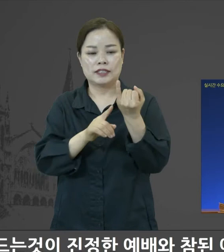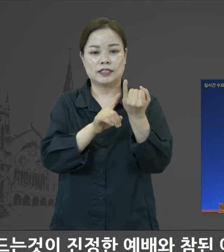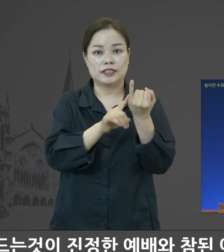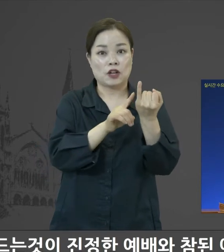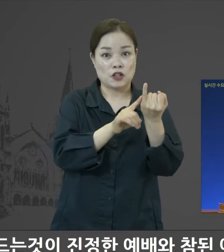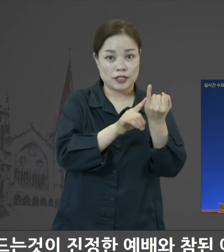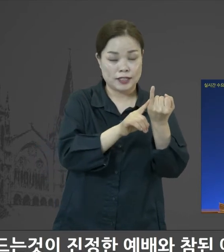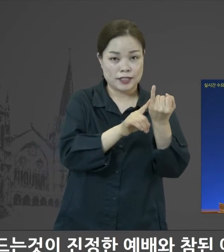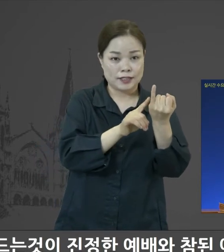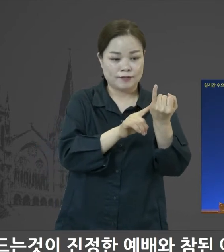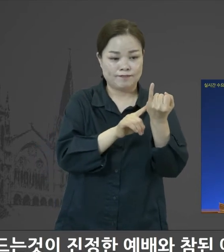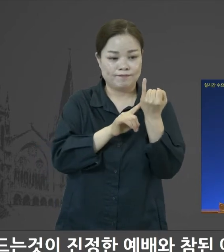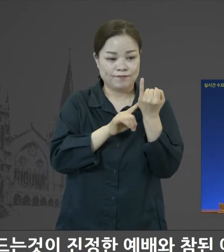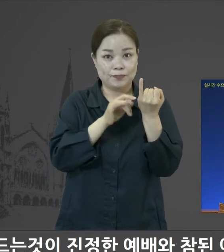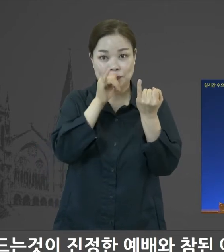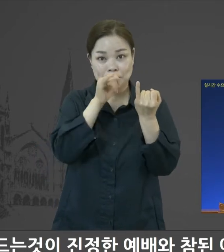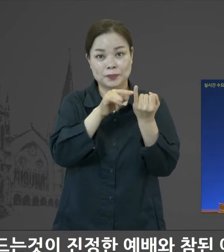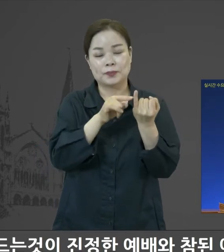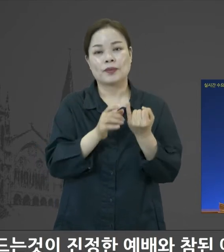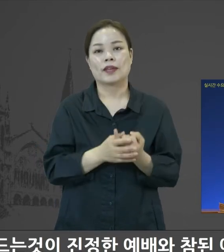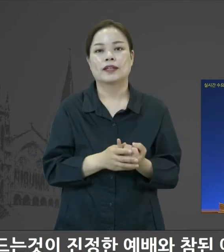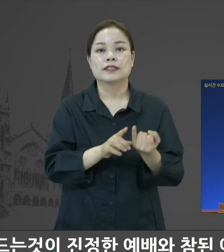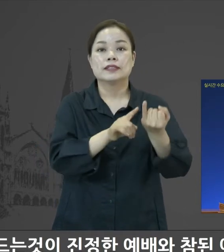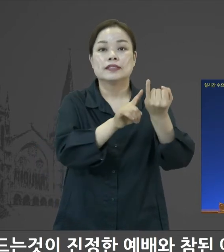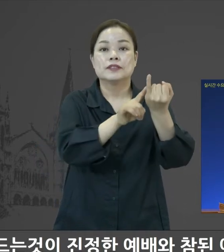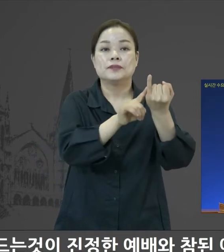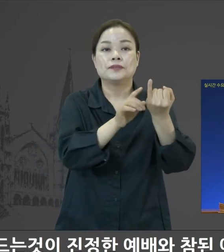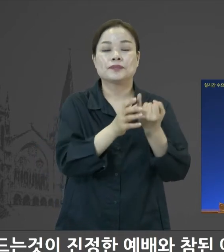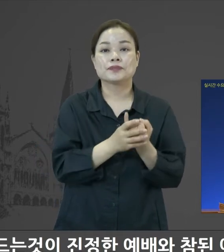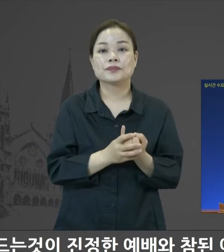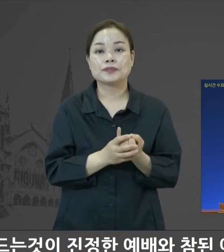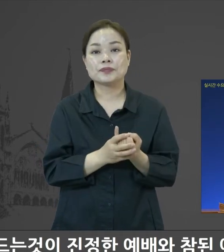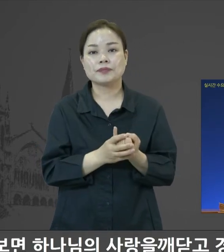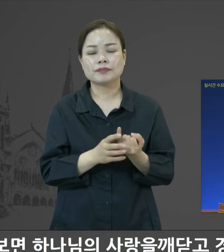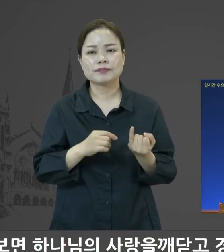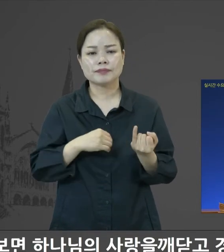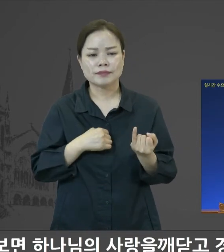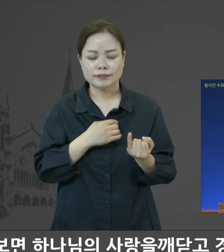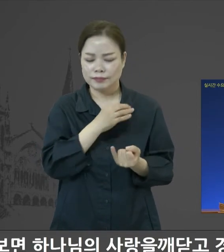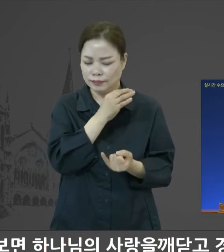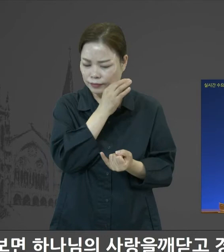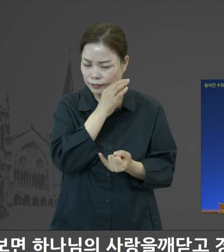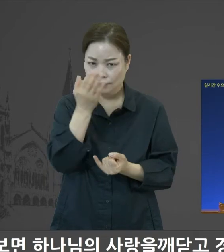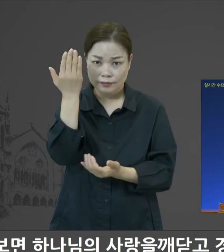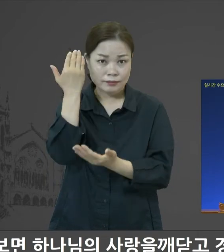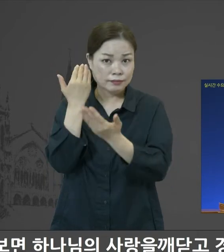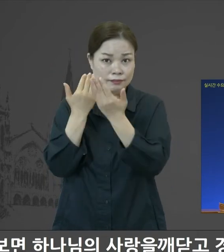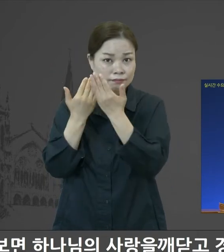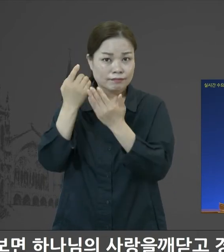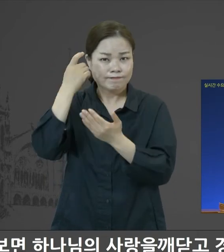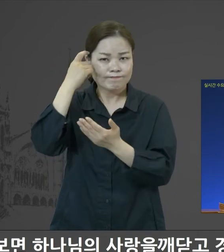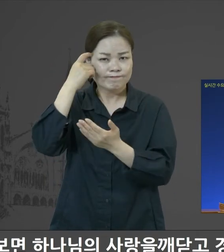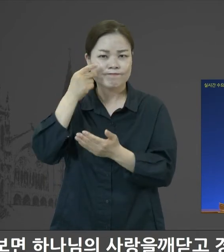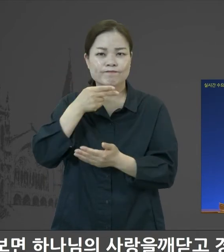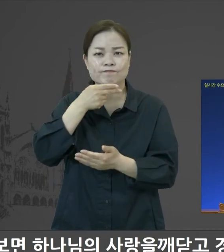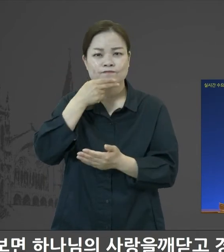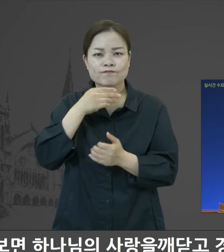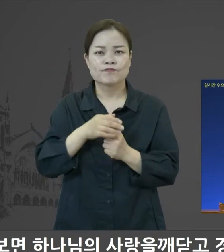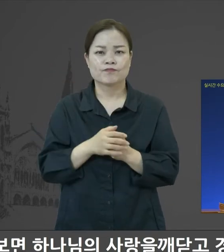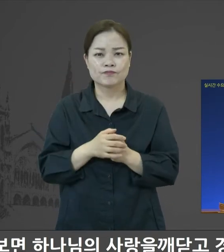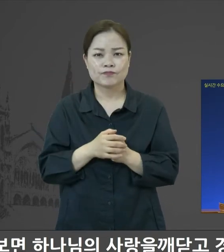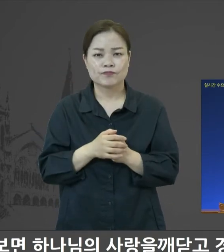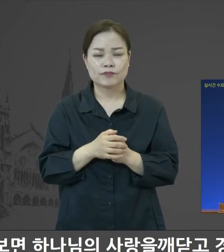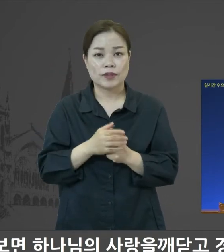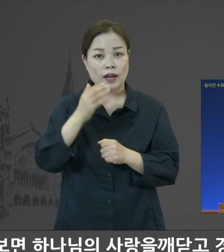여인이 등장을 합니다. 이 여인은 자신의 부끄러운 과거도 개의치 않고